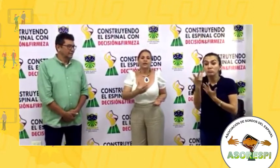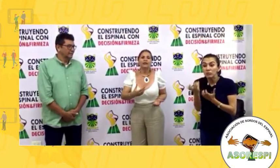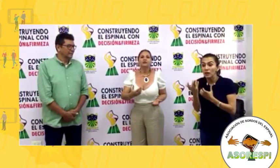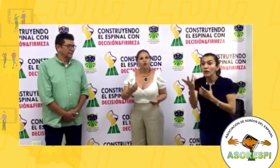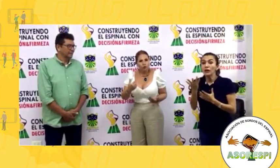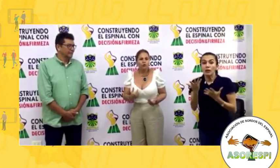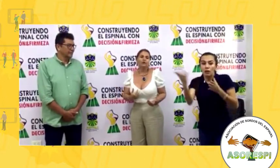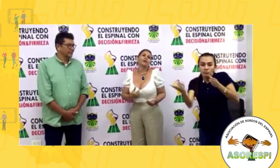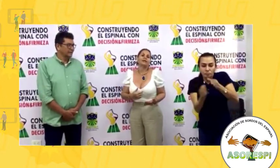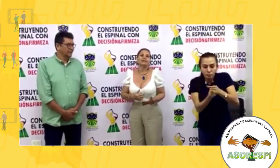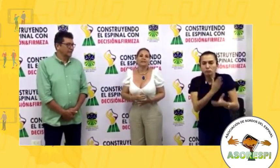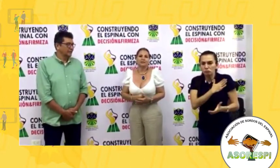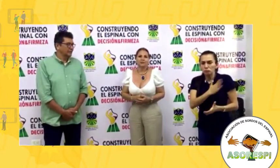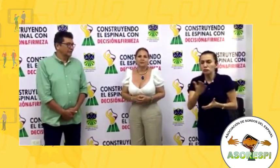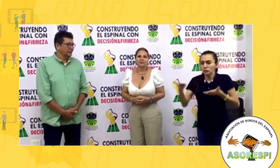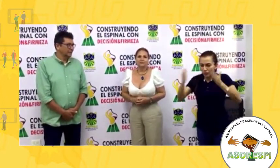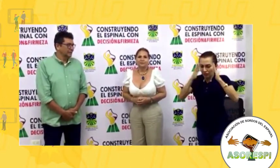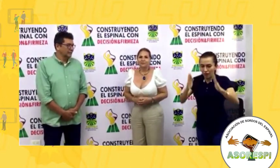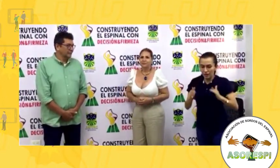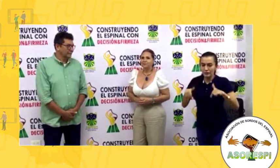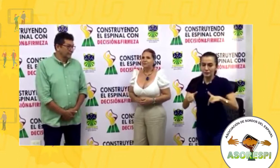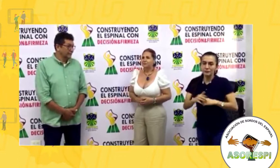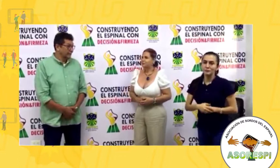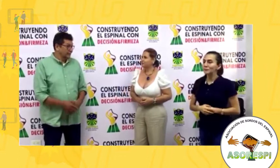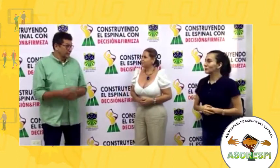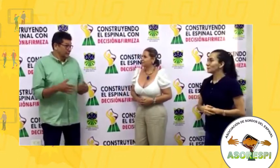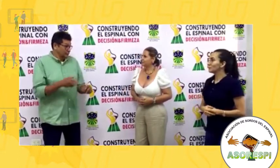incluir ustedes con nosotros la administración.